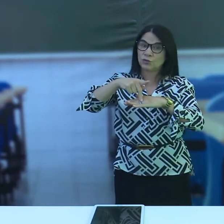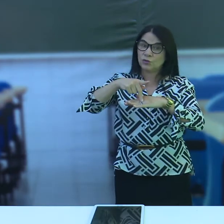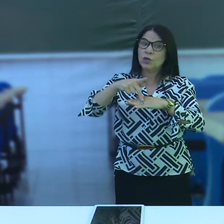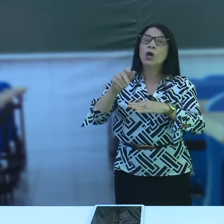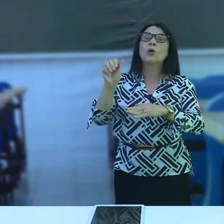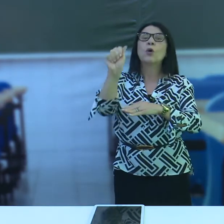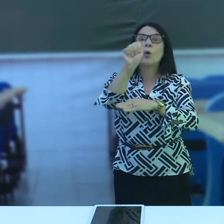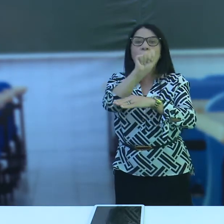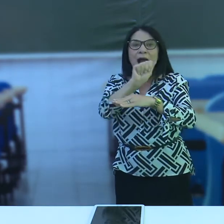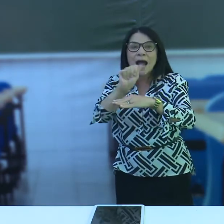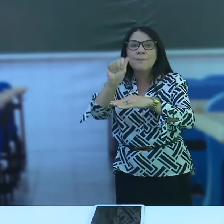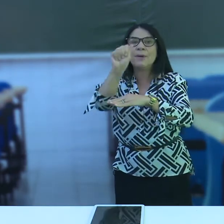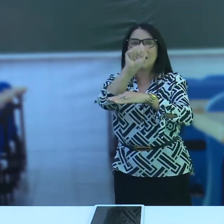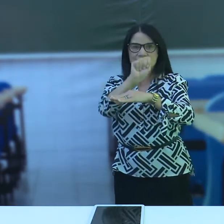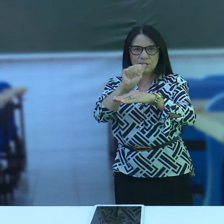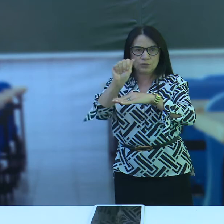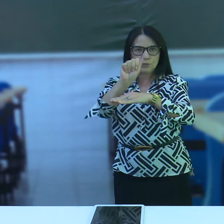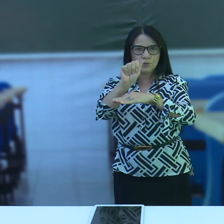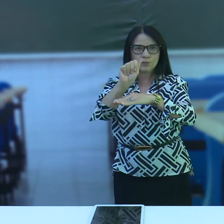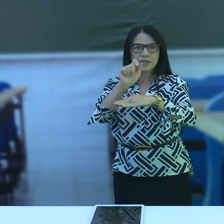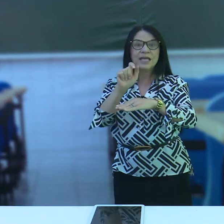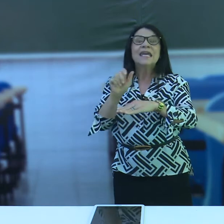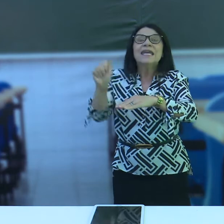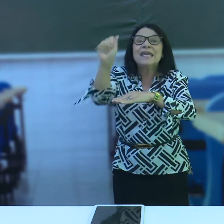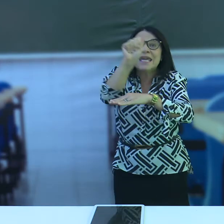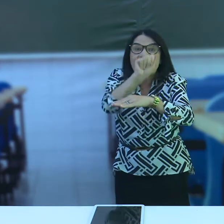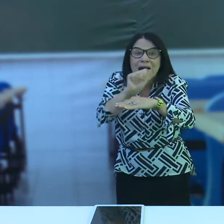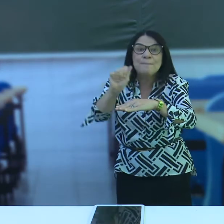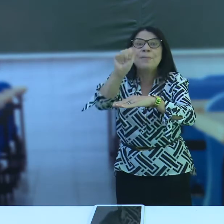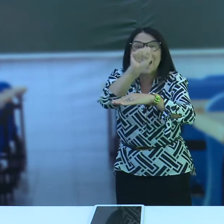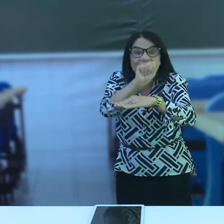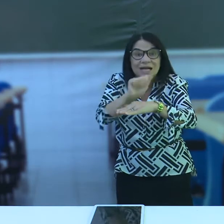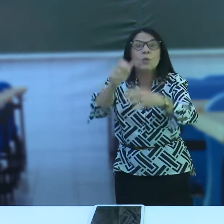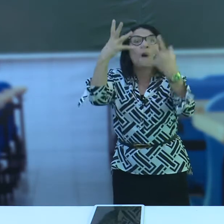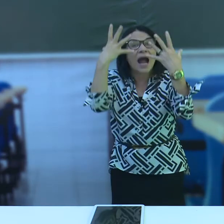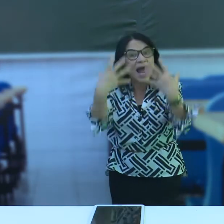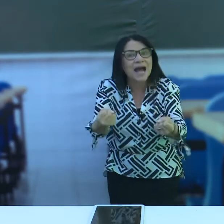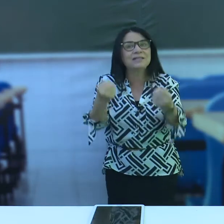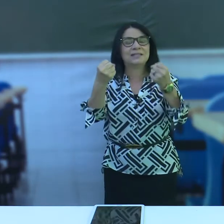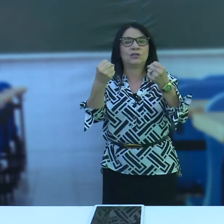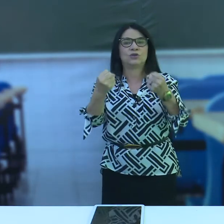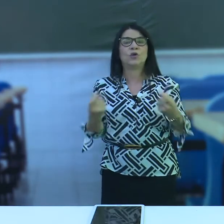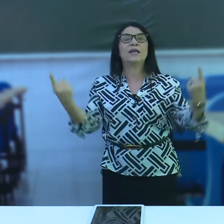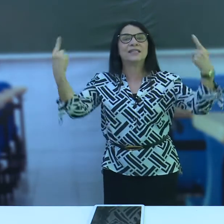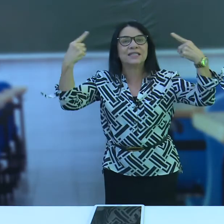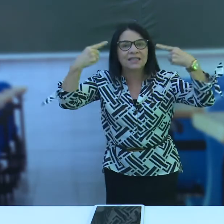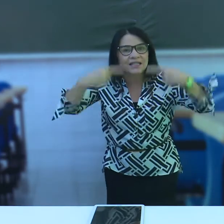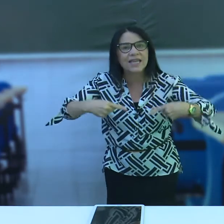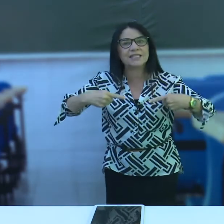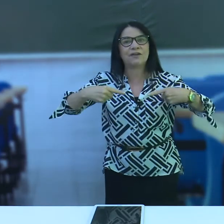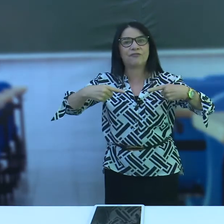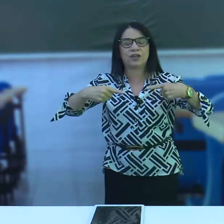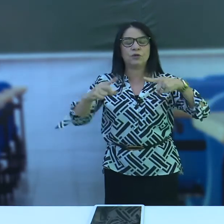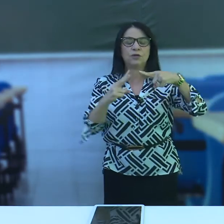pacto com Abraão e Abraão aceitou esse desafio